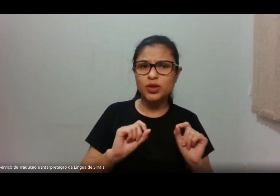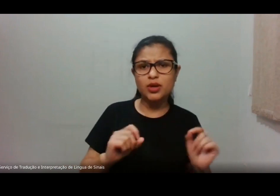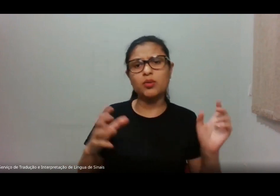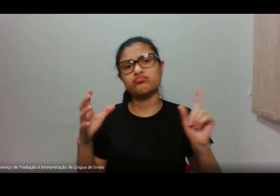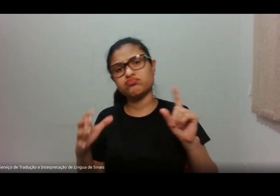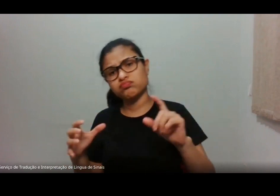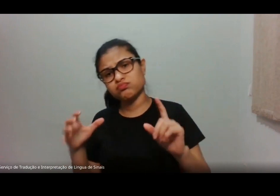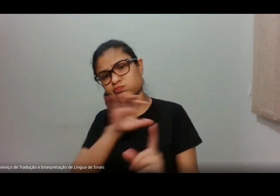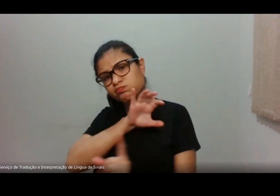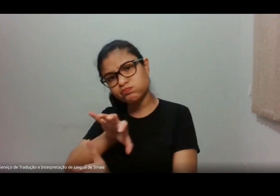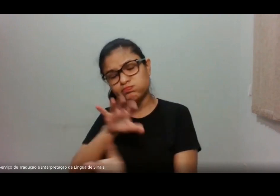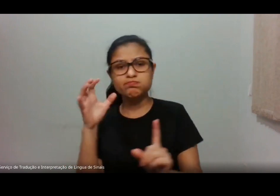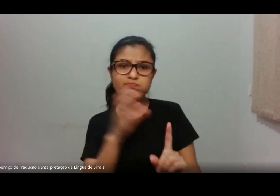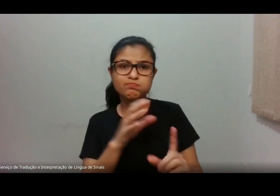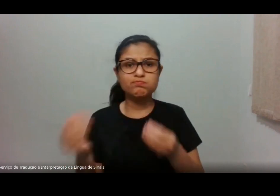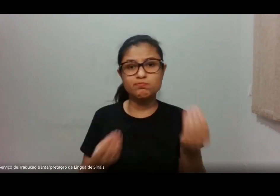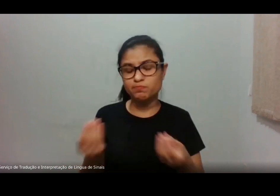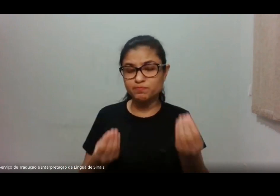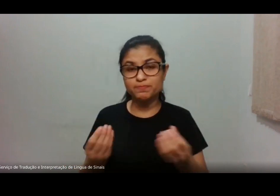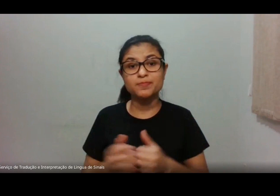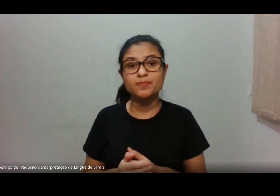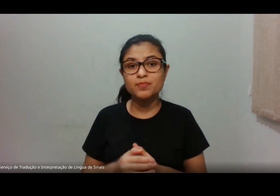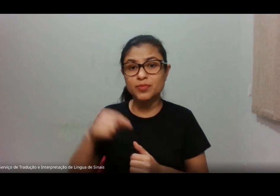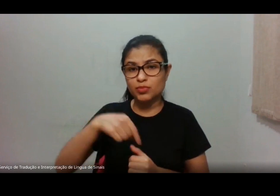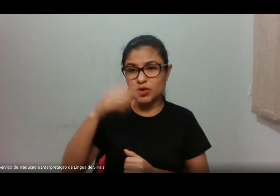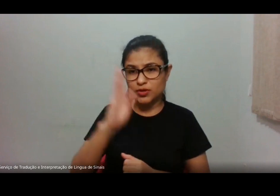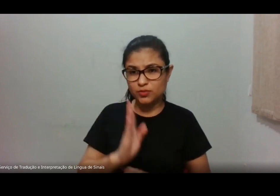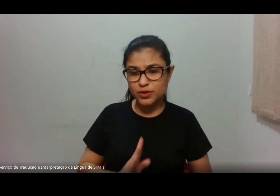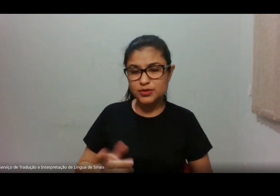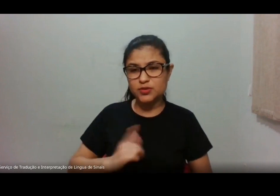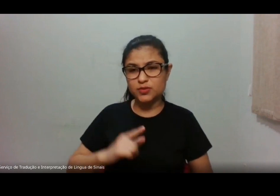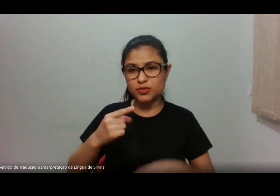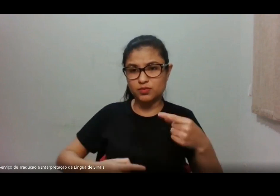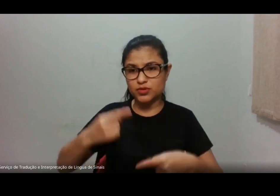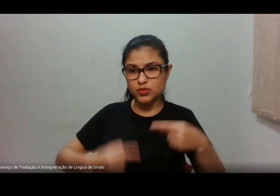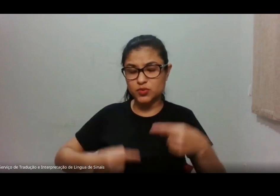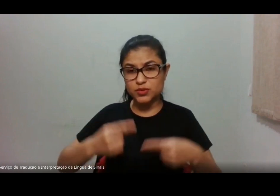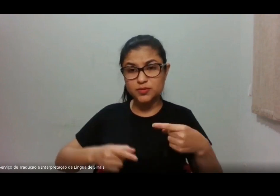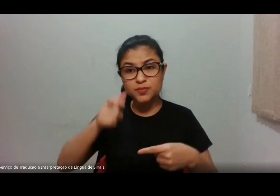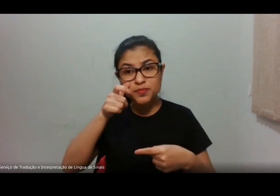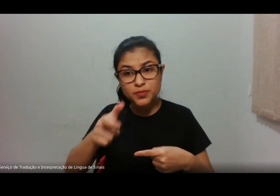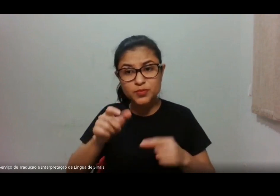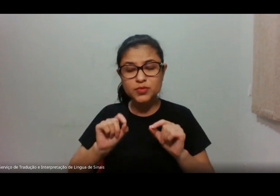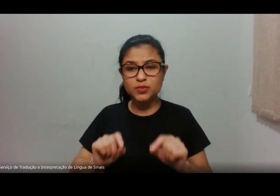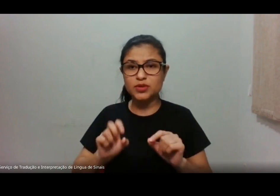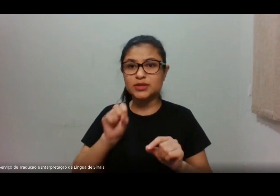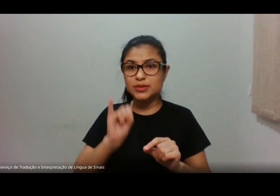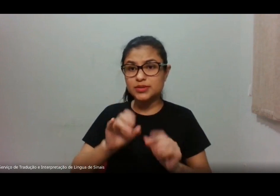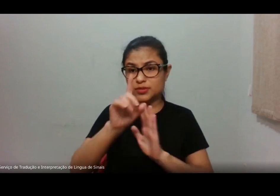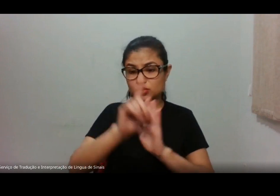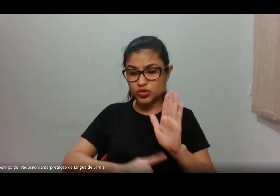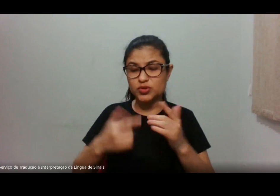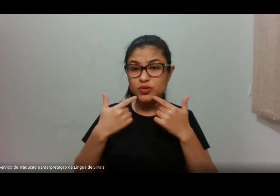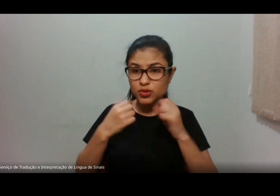direitos humanos fundamentais. Aqui no Brasil, a gente tem, por exemplo, uma discussão interessante sobre se